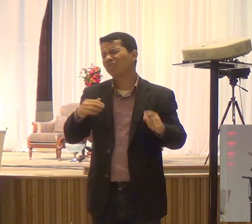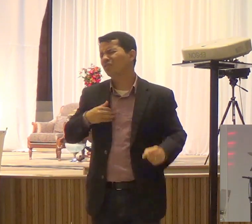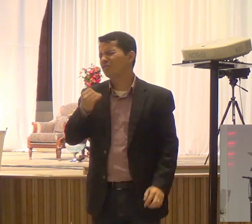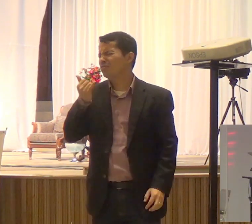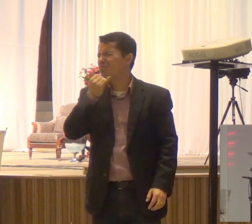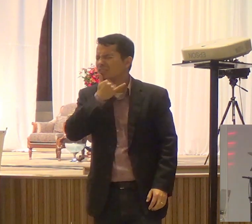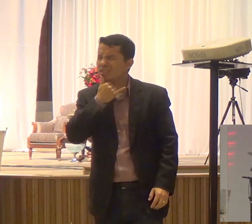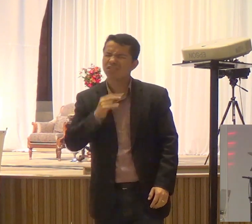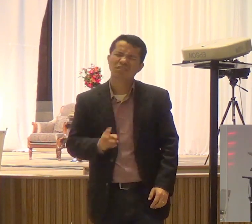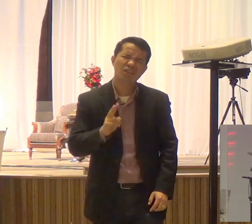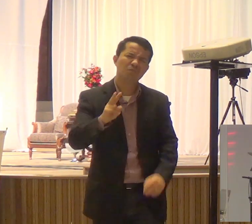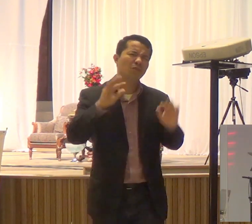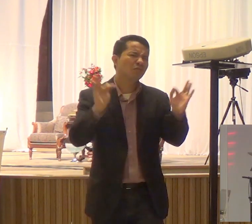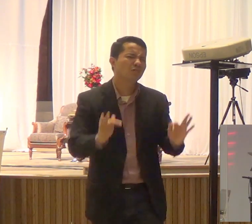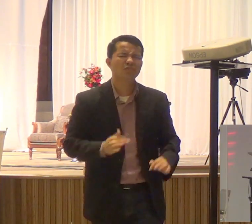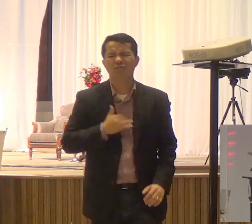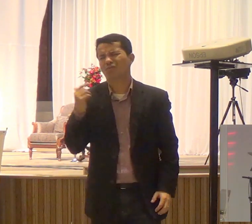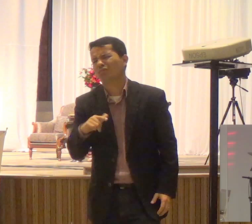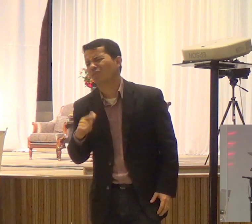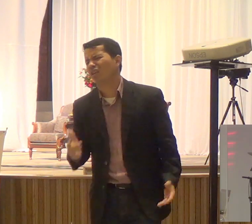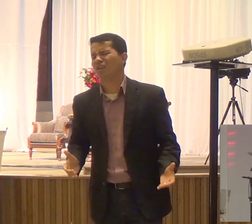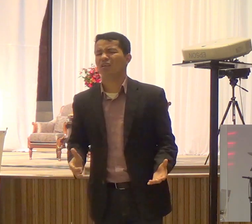e era assim que o povo de Israel se sentia,